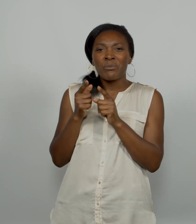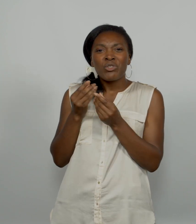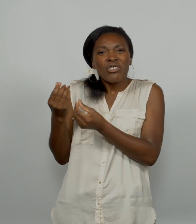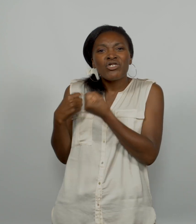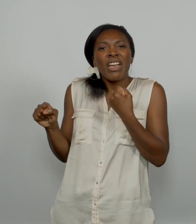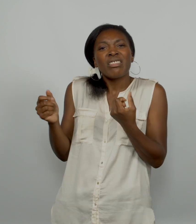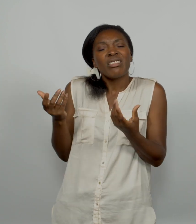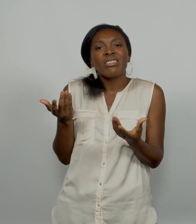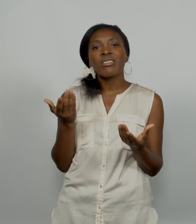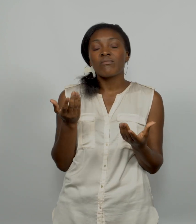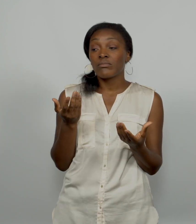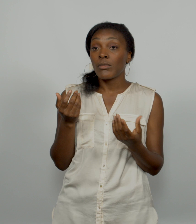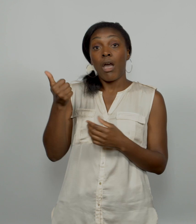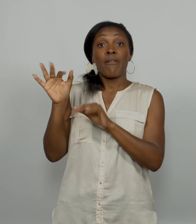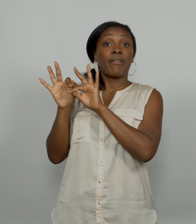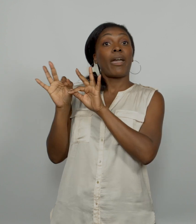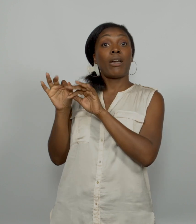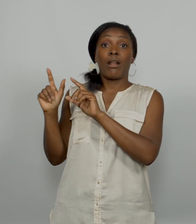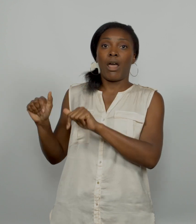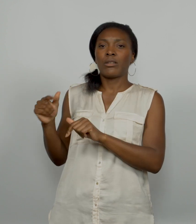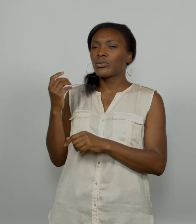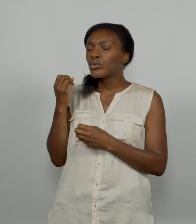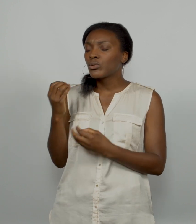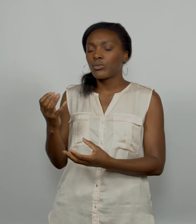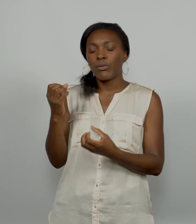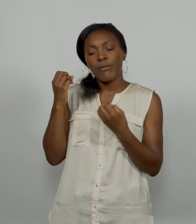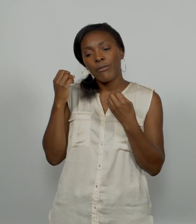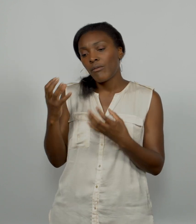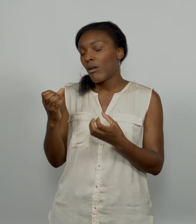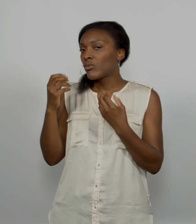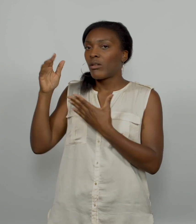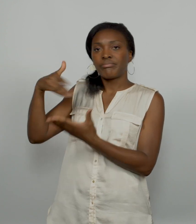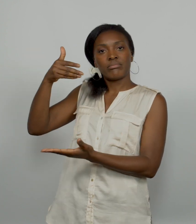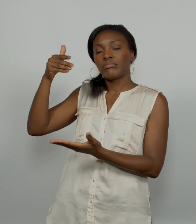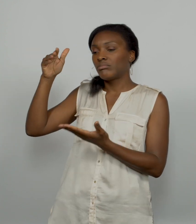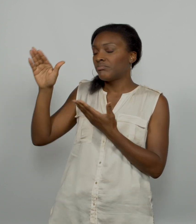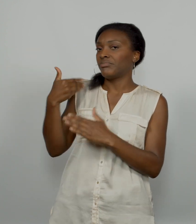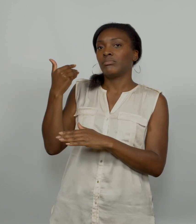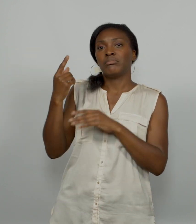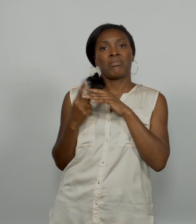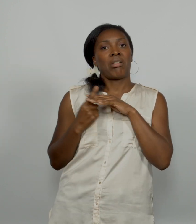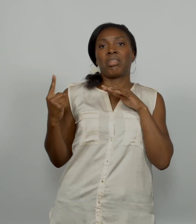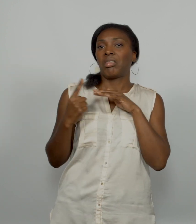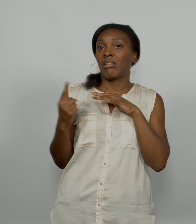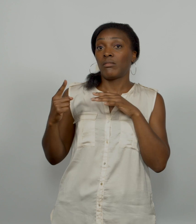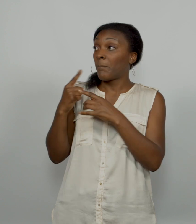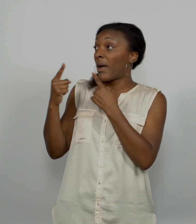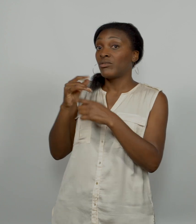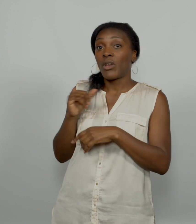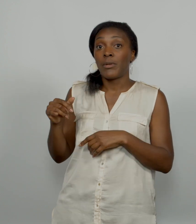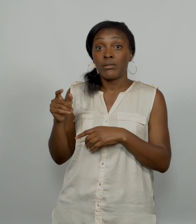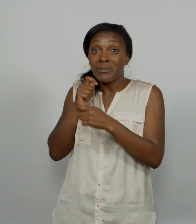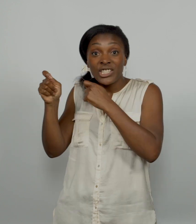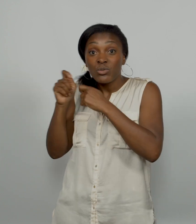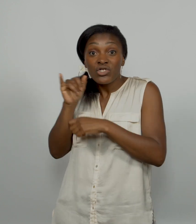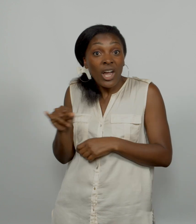de déranger. J'avais un de mes frères qui me mettait systématiquement à l'écart. Il ne m'adressait jamais la parole, en